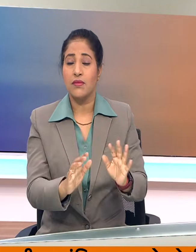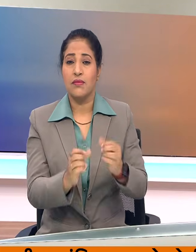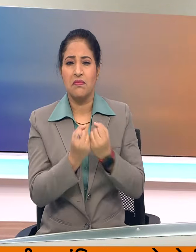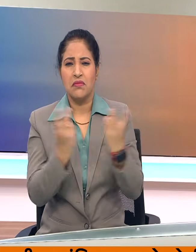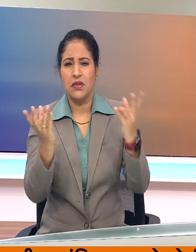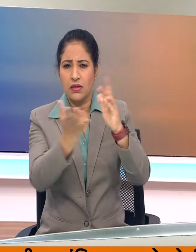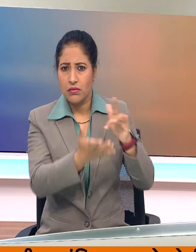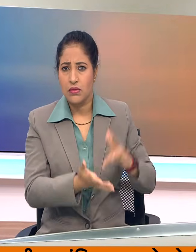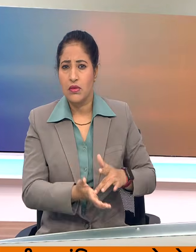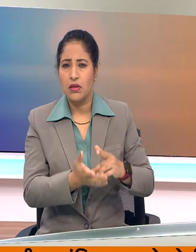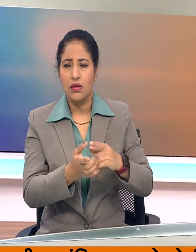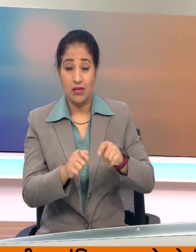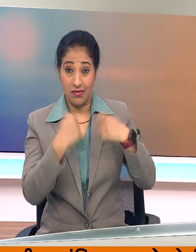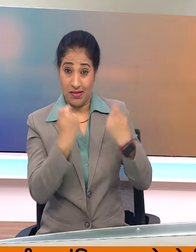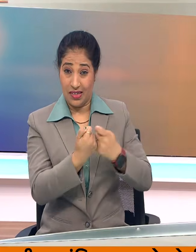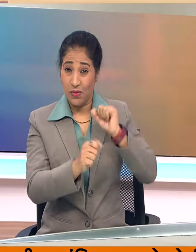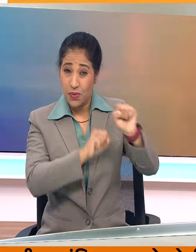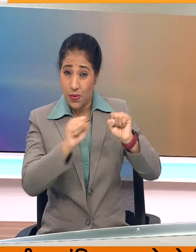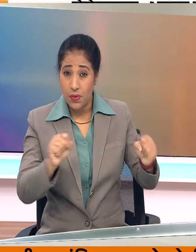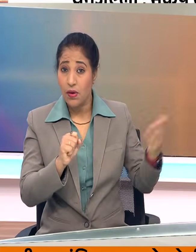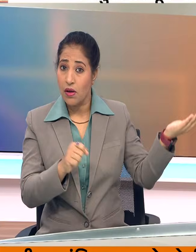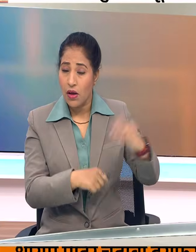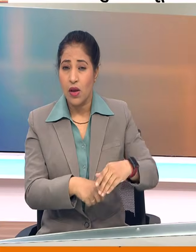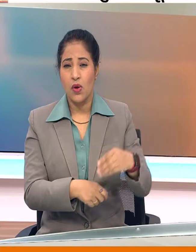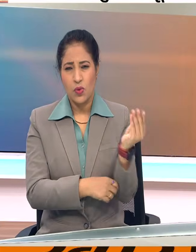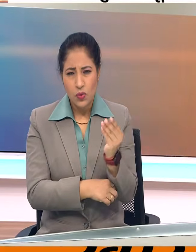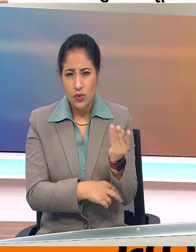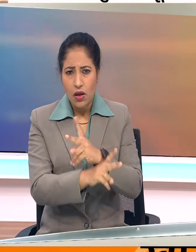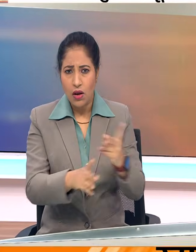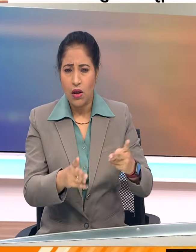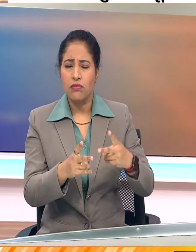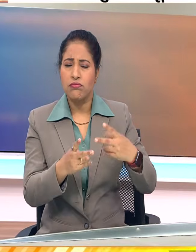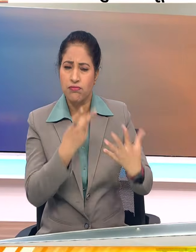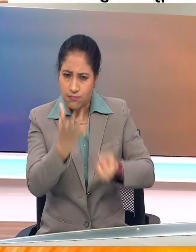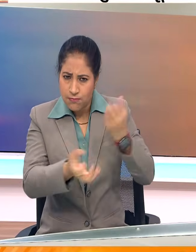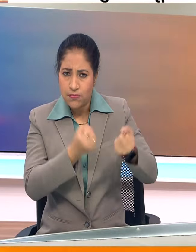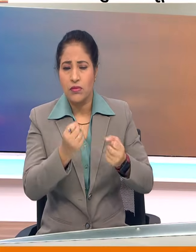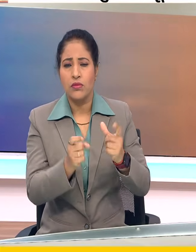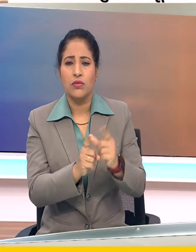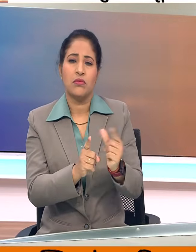देशों की रेस्क्यू टीमें और खोजी कुत्ते अभियान में जुटे हैं।